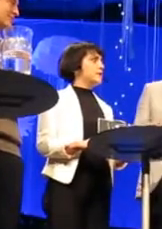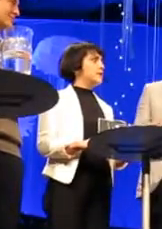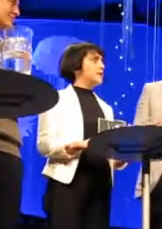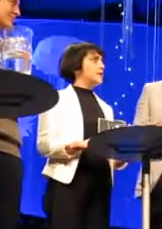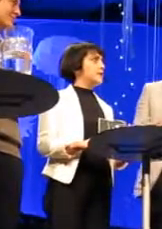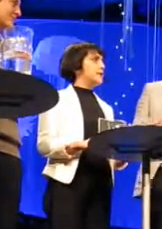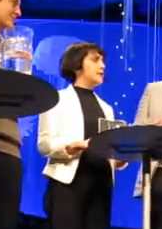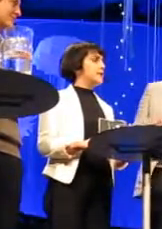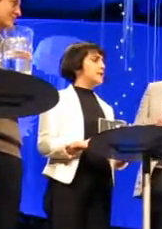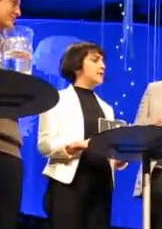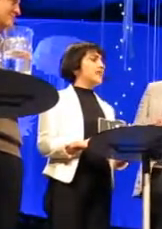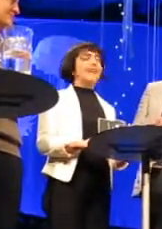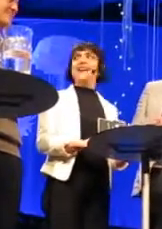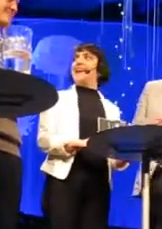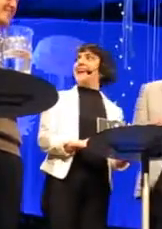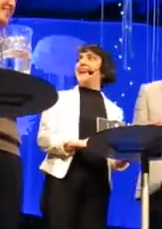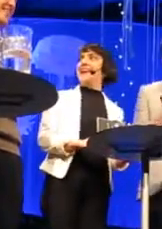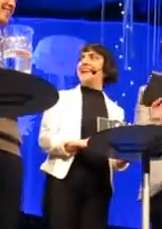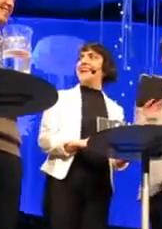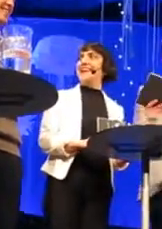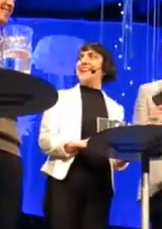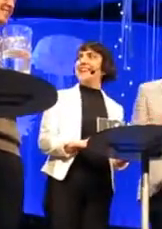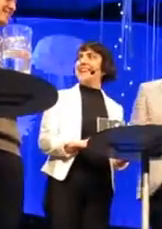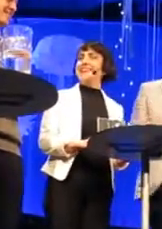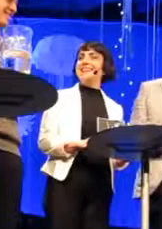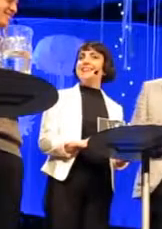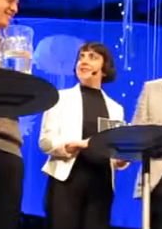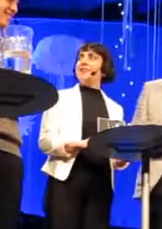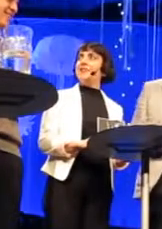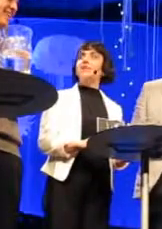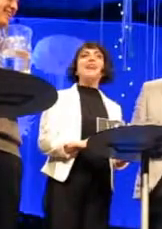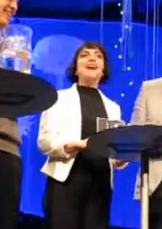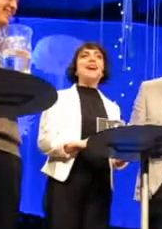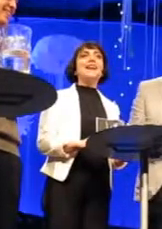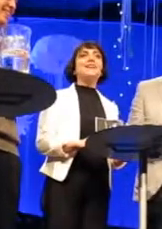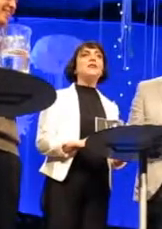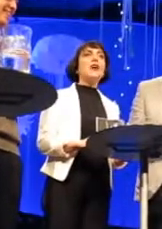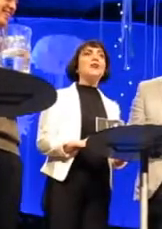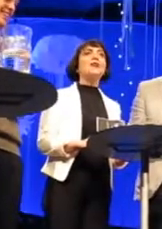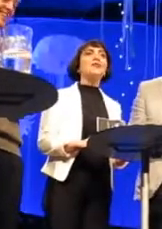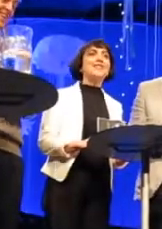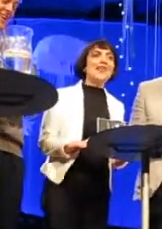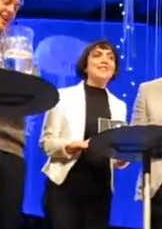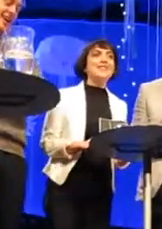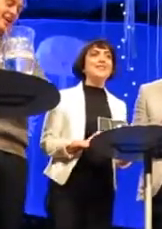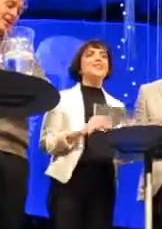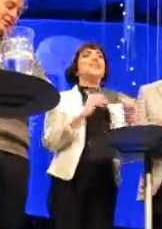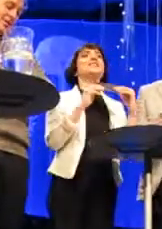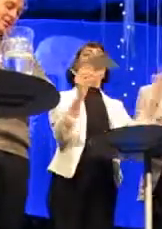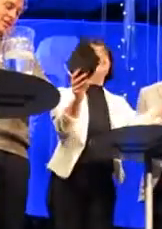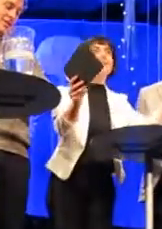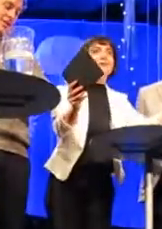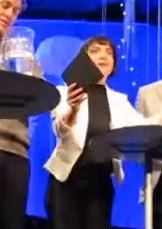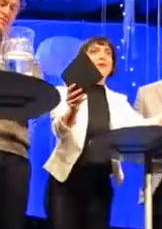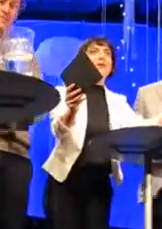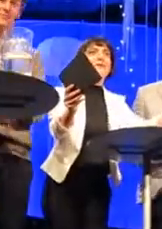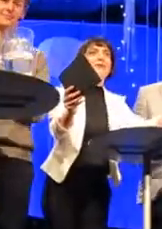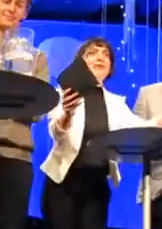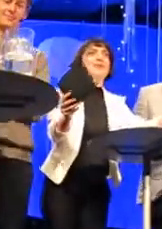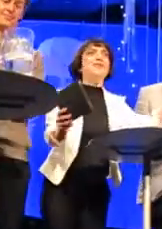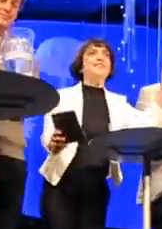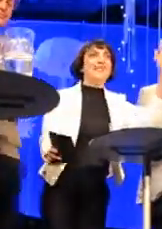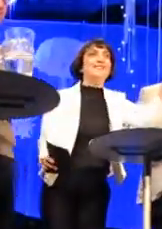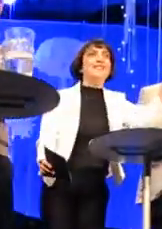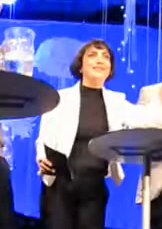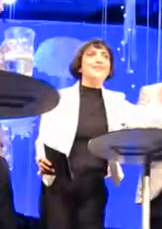säger, ja, vi håller med. Det är själva tanken. Så vi är i total konsensus. Tack så mycket